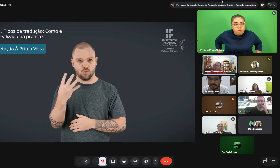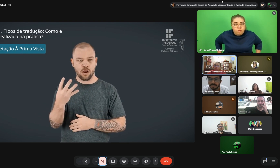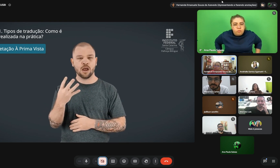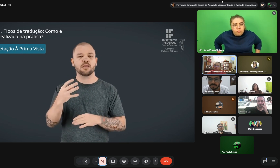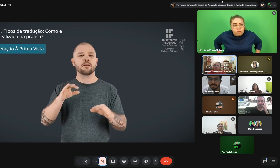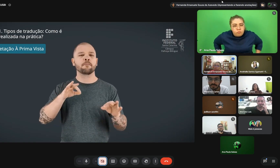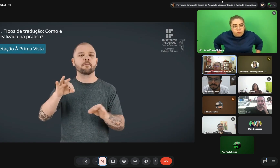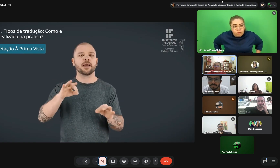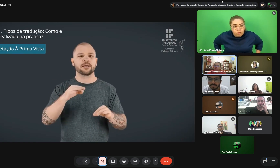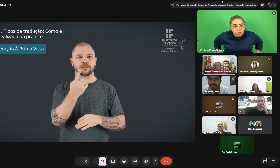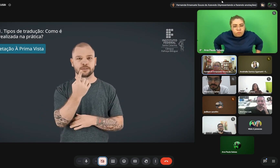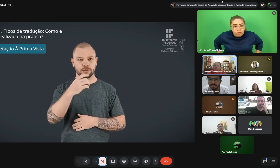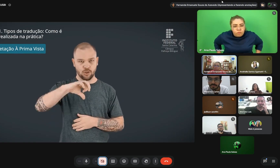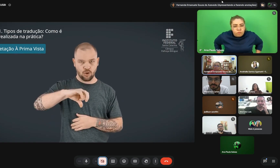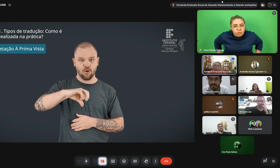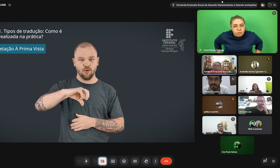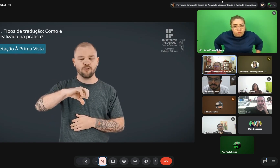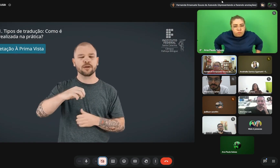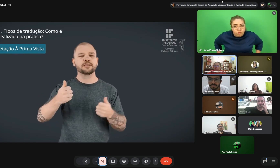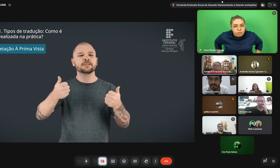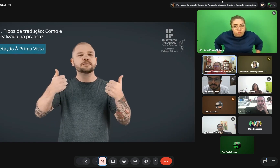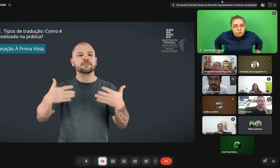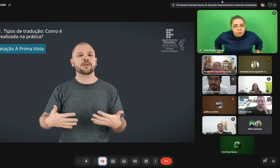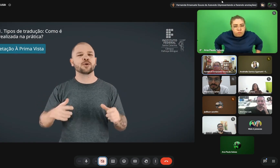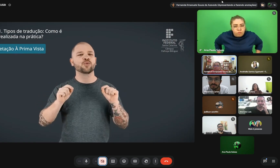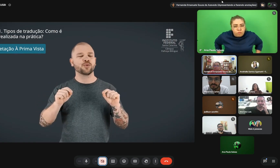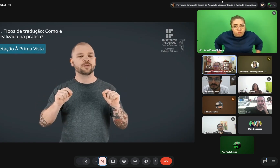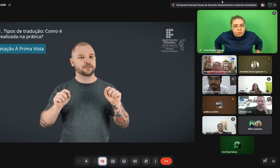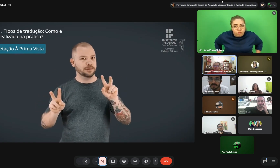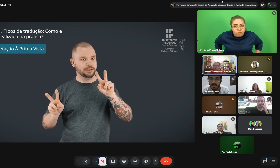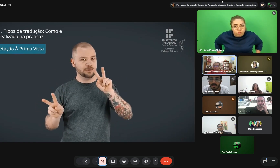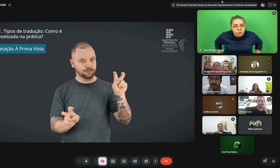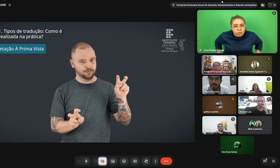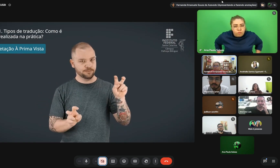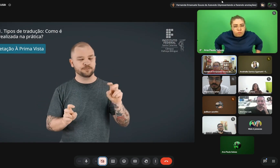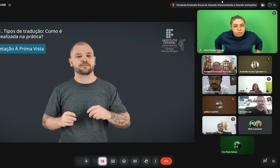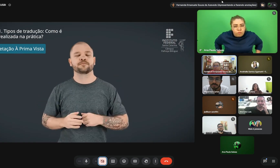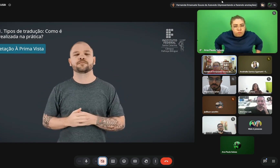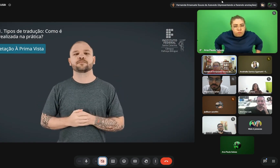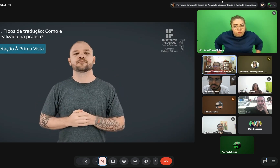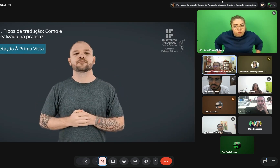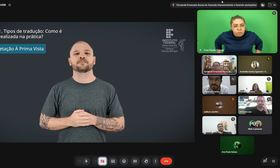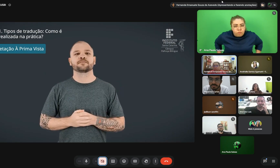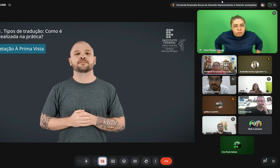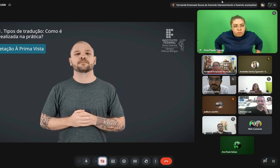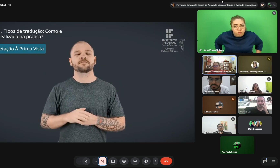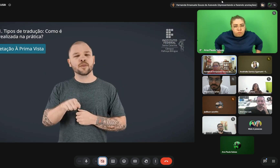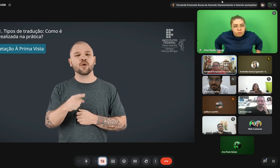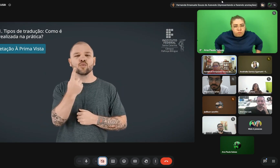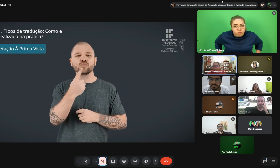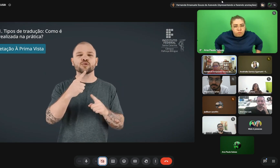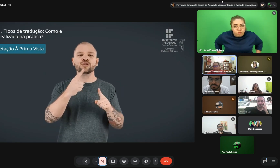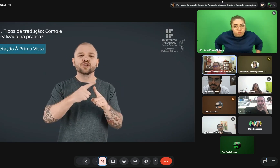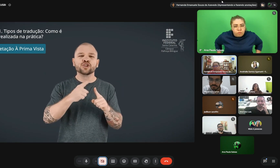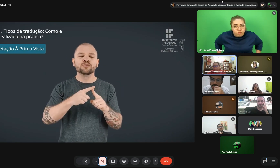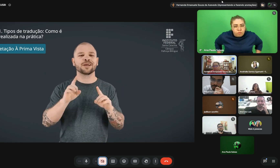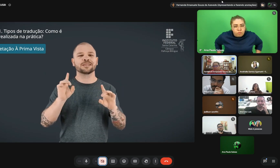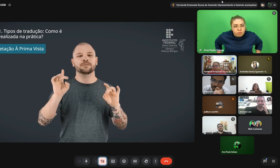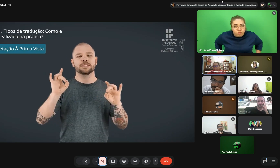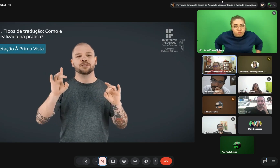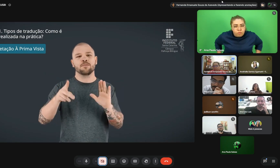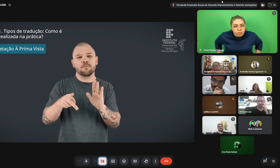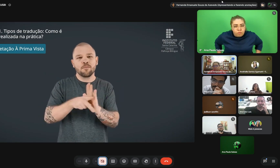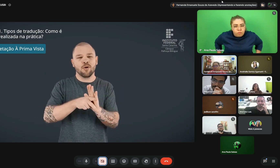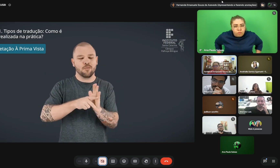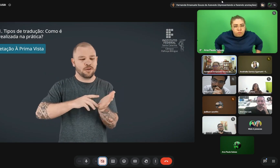Tem o nome desse autor que ele pesquisa e ele diz que existem vários tipos, né? Que ele tem uma citação lá no texto que ele